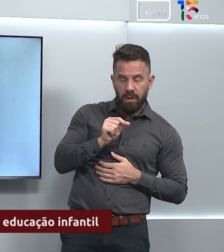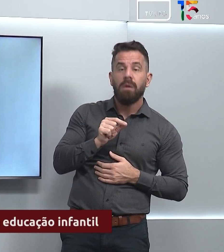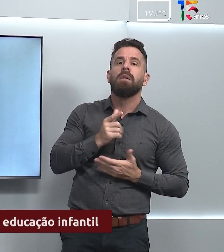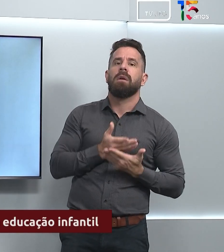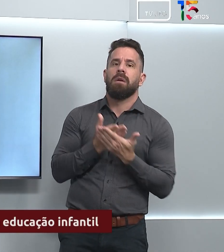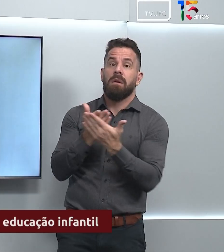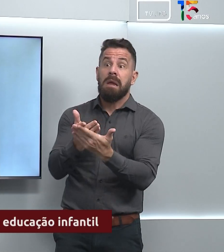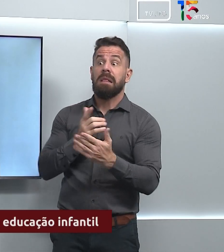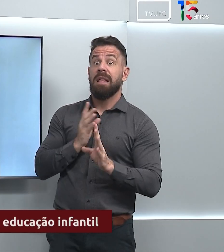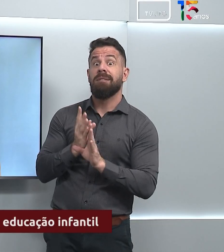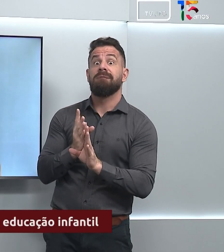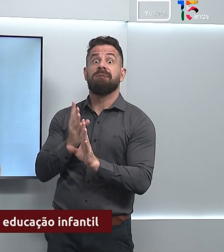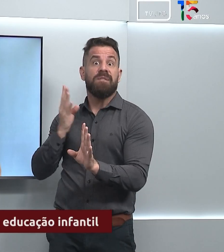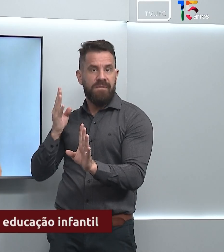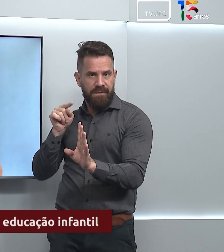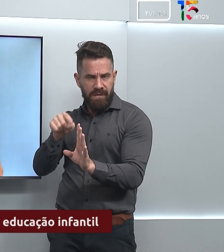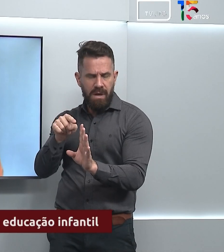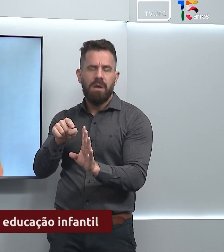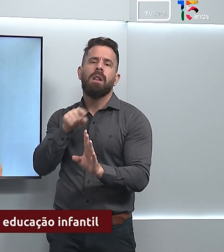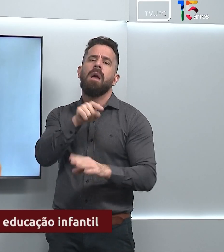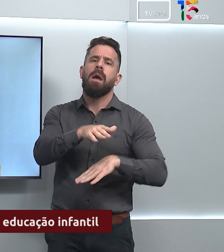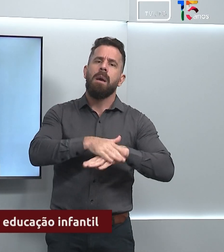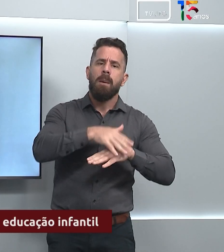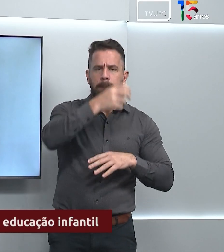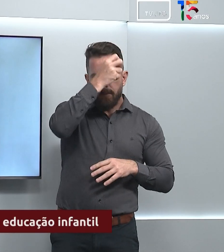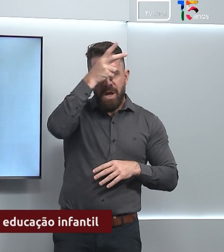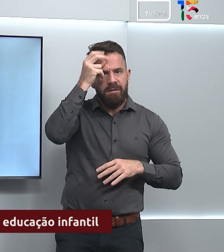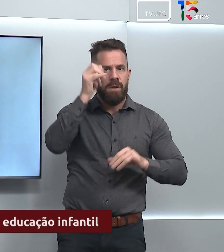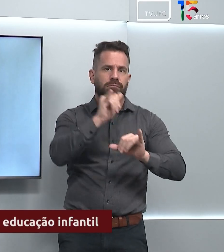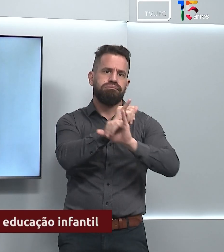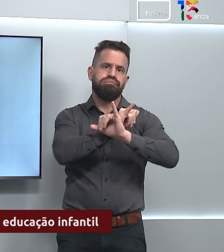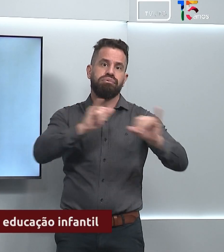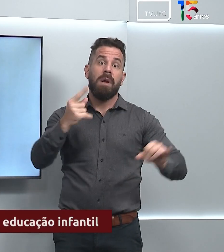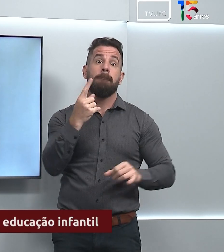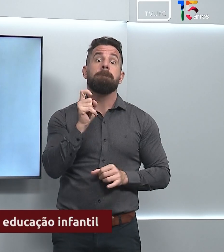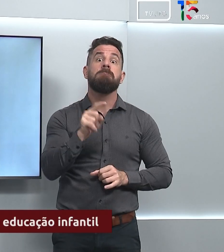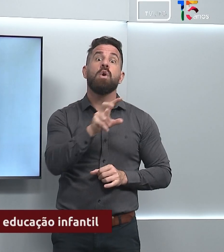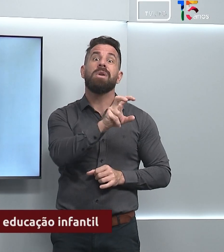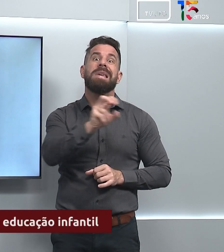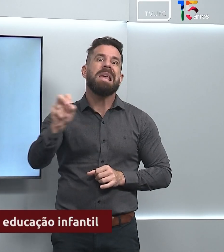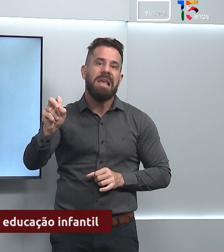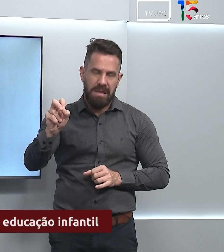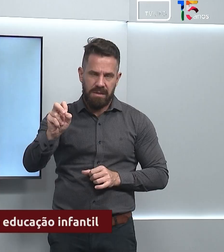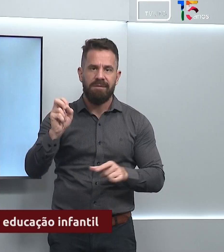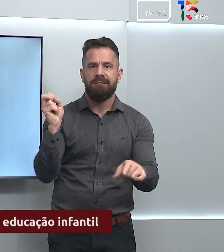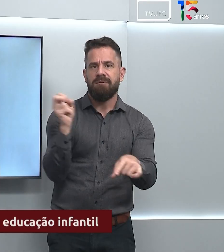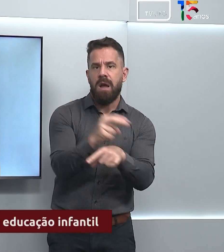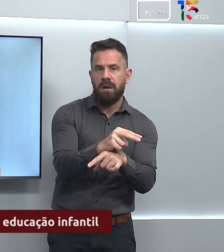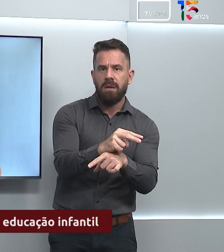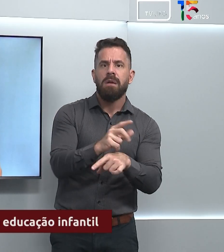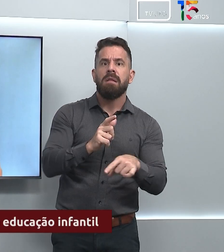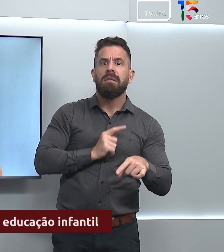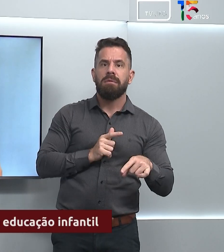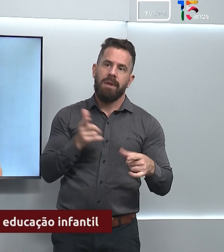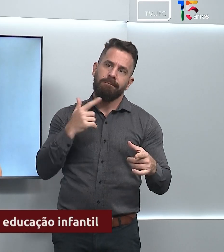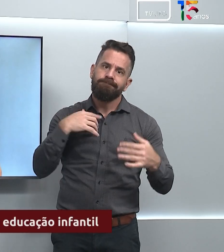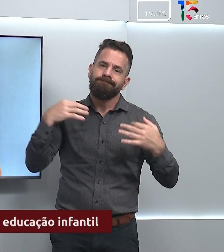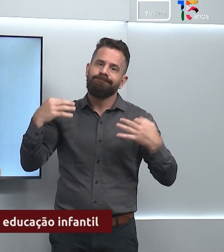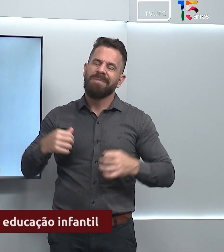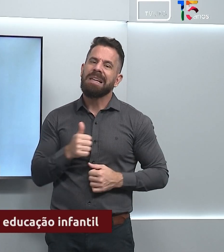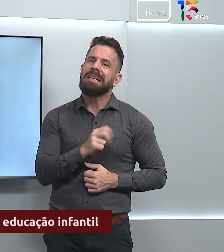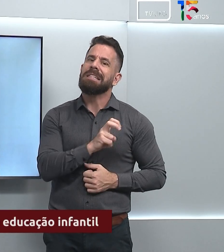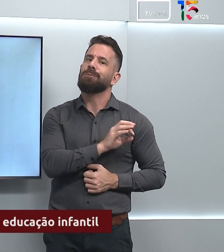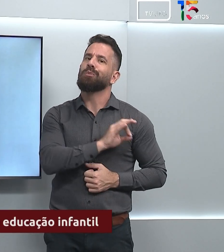que abriu 1.500 vagas extras. Isso significa 15% do total de 10 mil crianças que